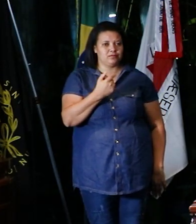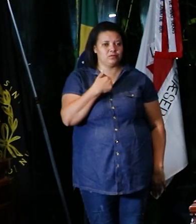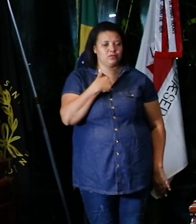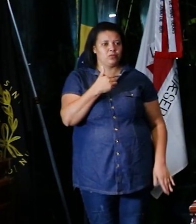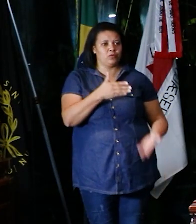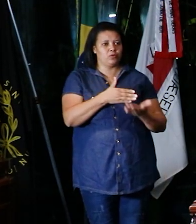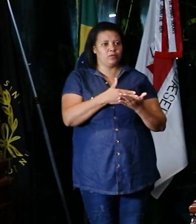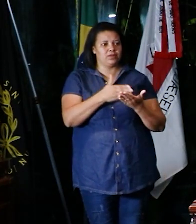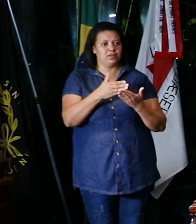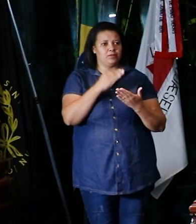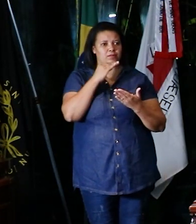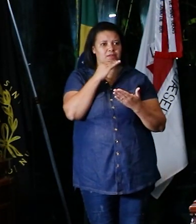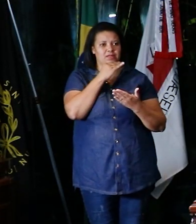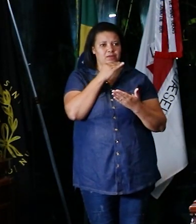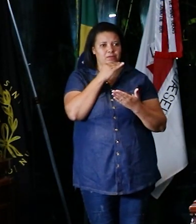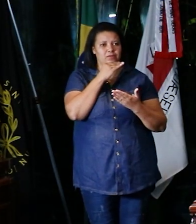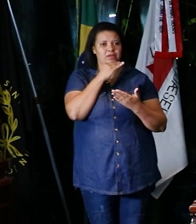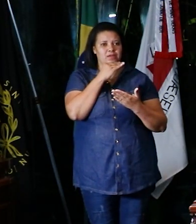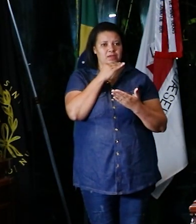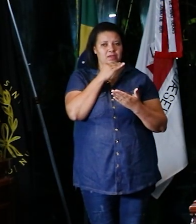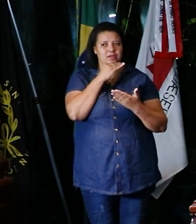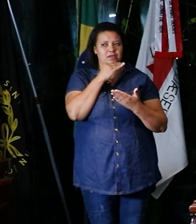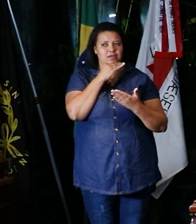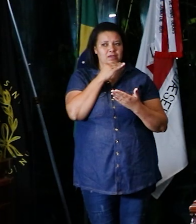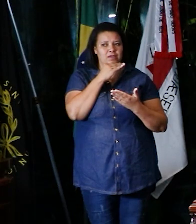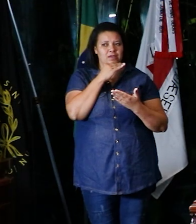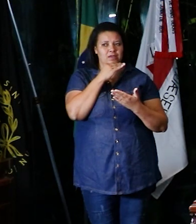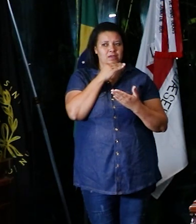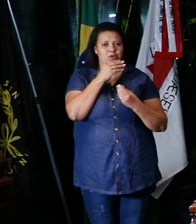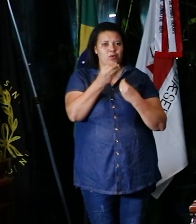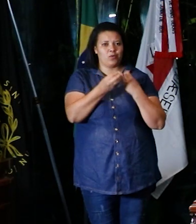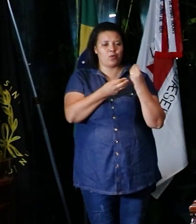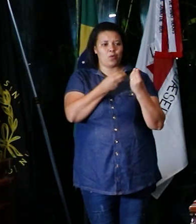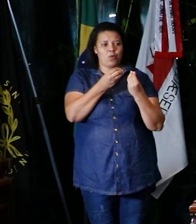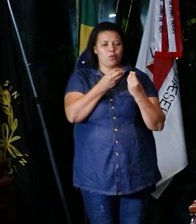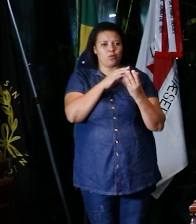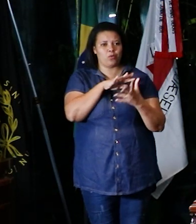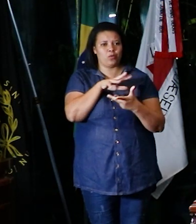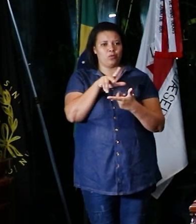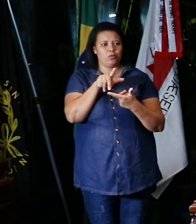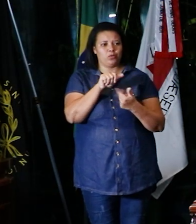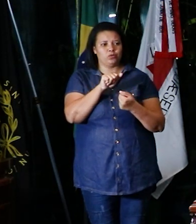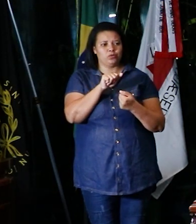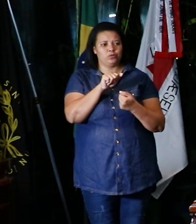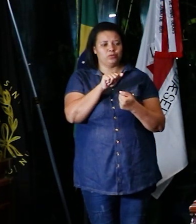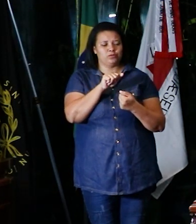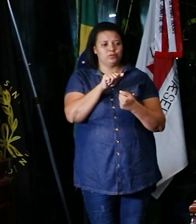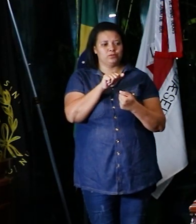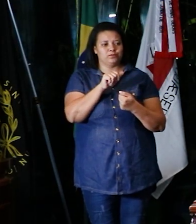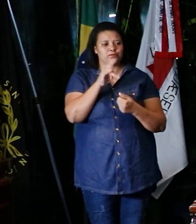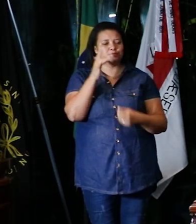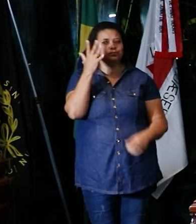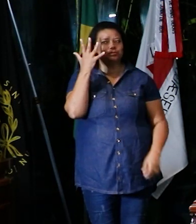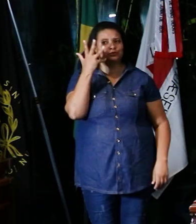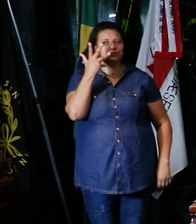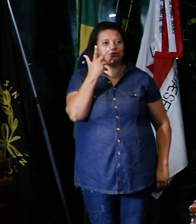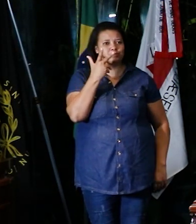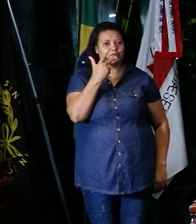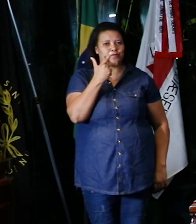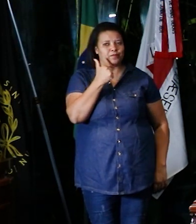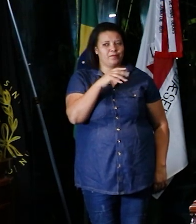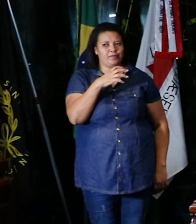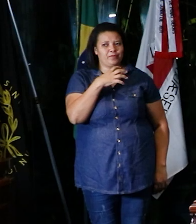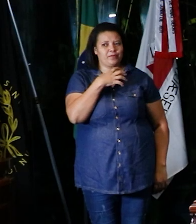minha visão de mundo, mas com essa ajuda, foi o primeiro poema... Que é lindo! Que me